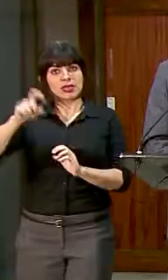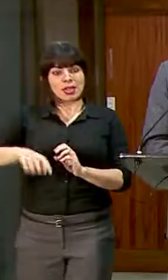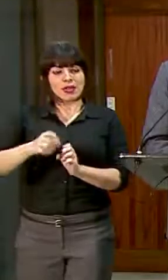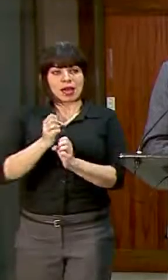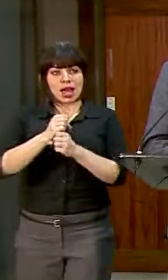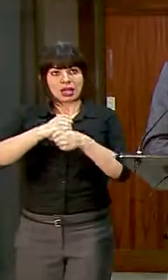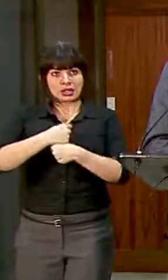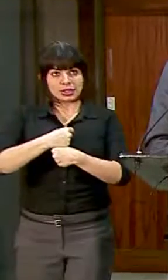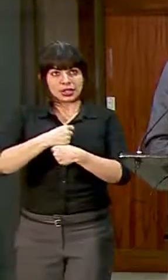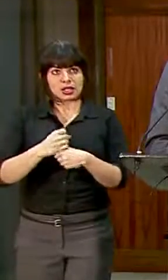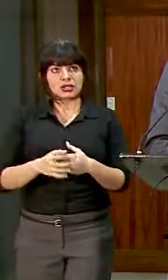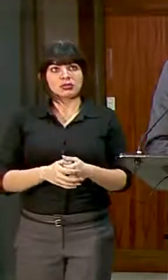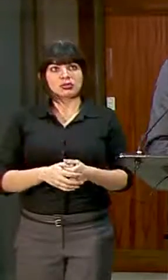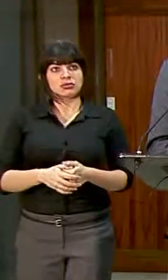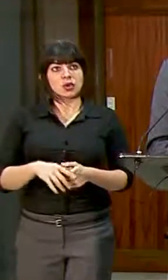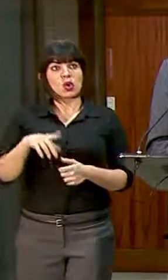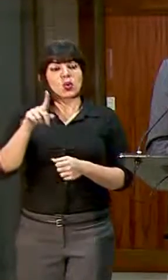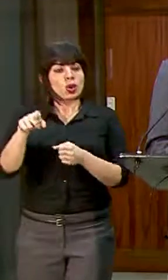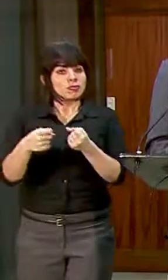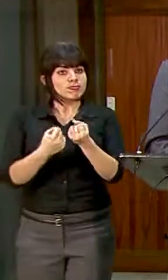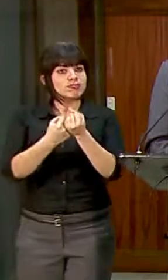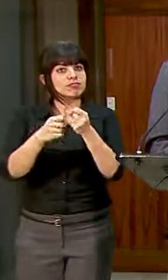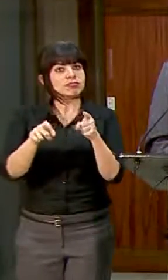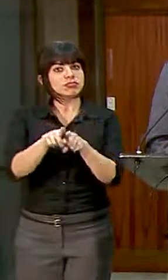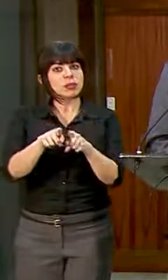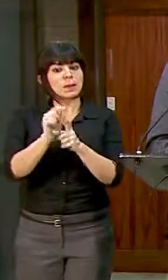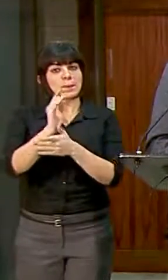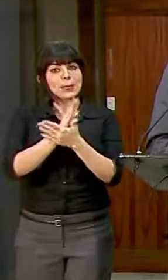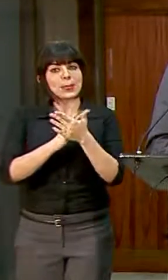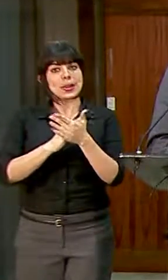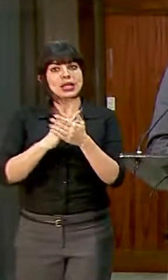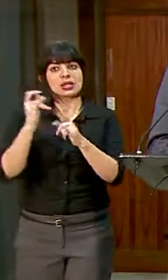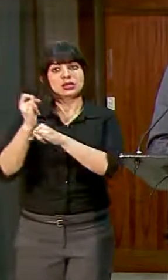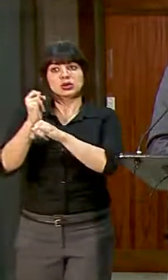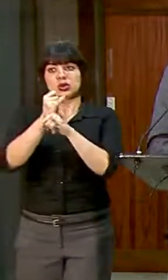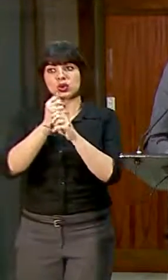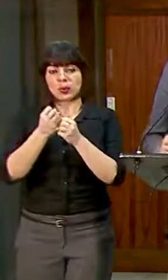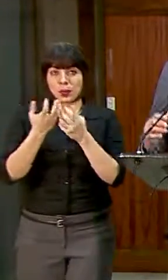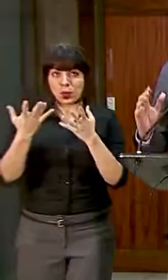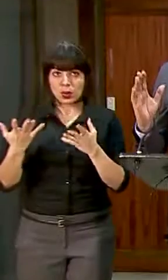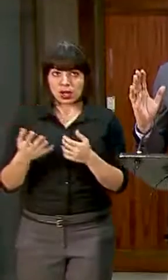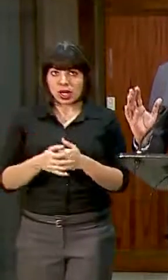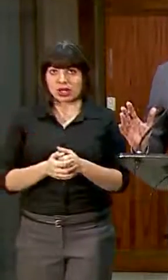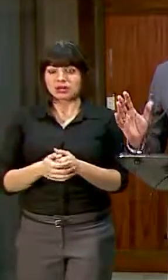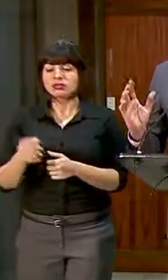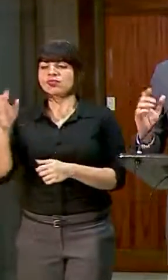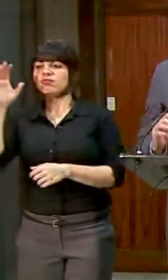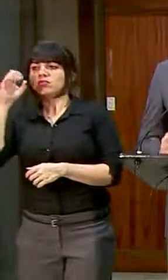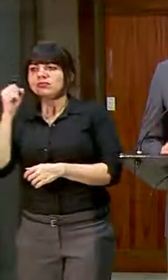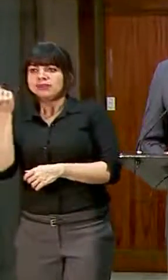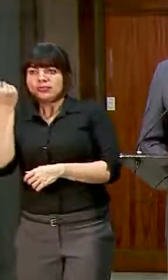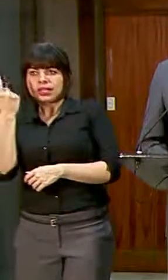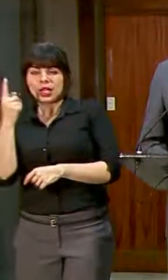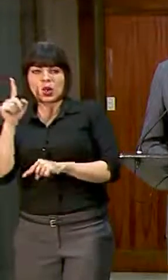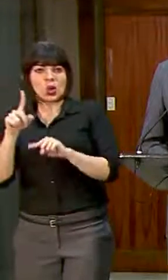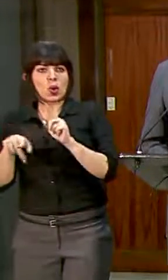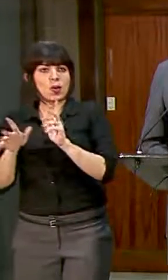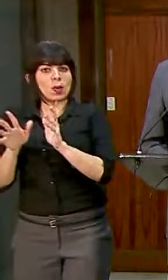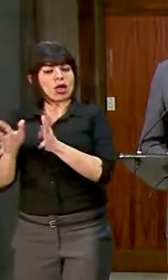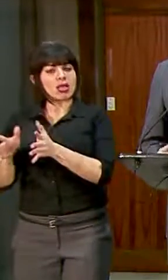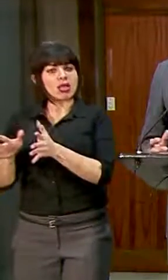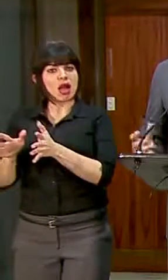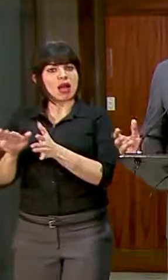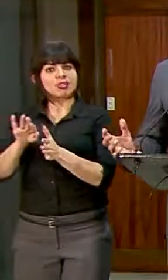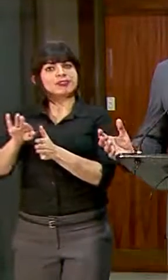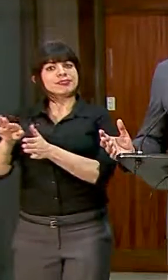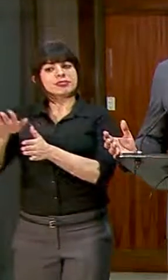hacer una aportación también desde las instituciones públicas, entendiendo que no podemos dejar de lado